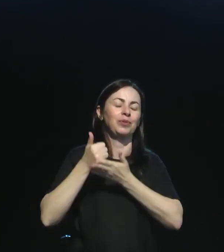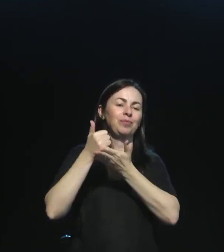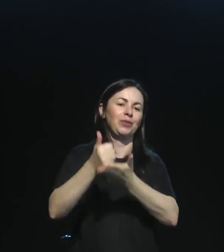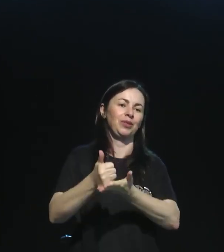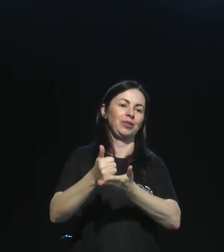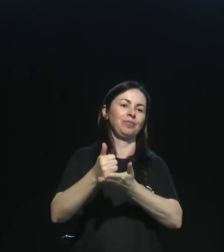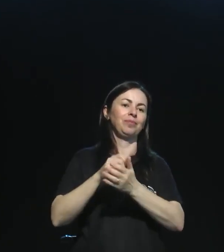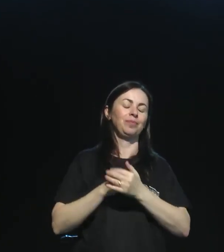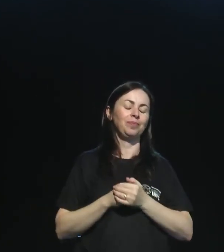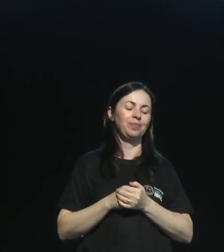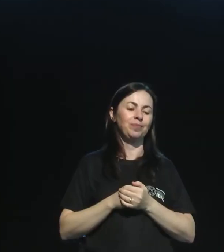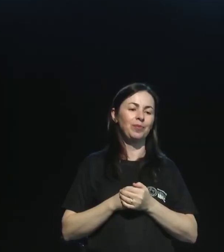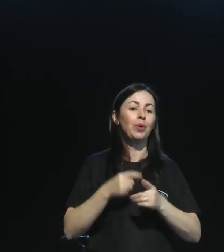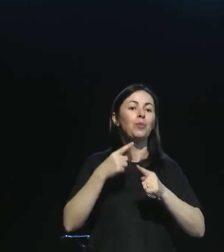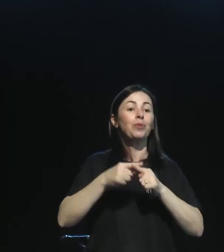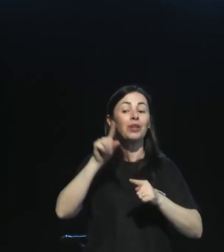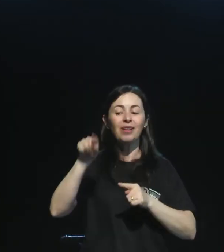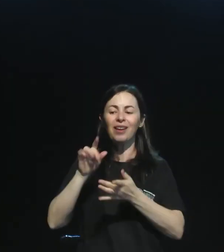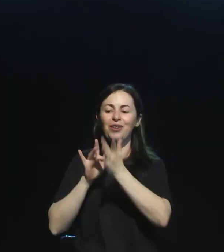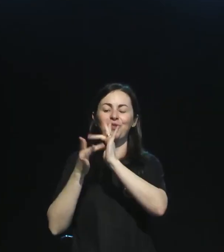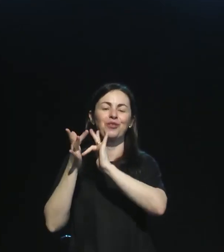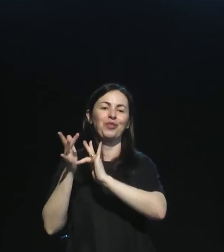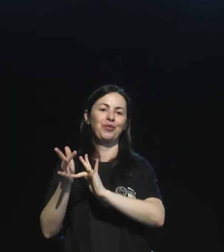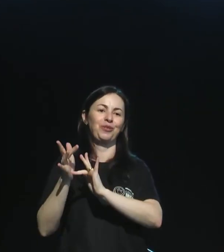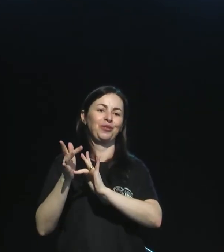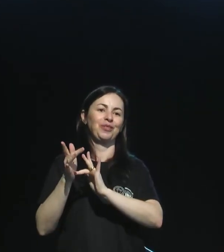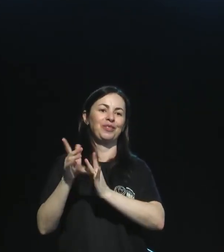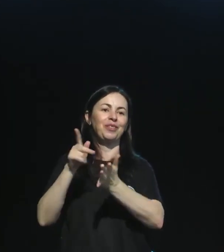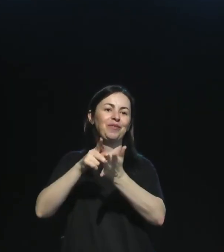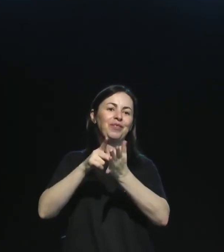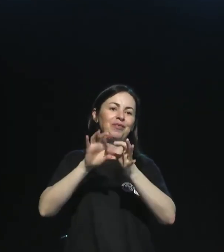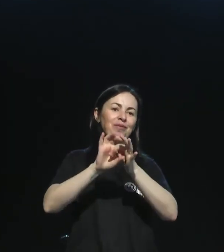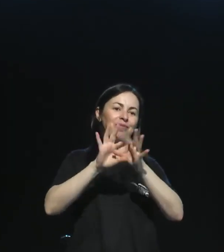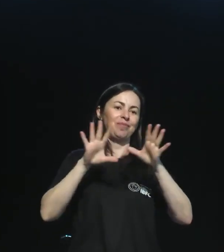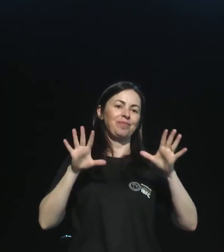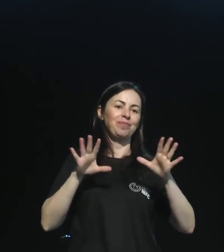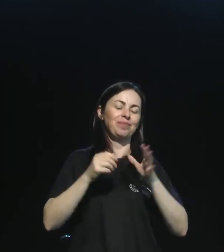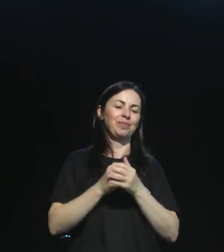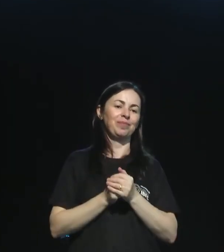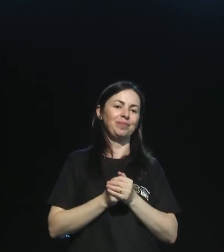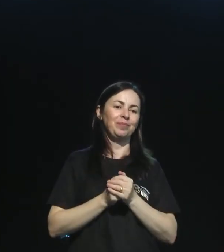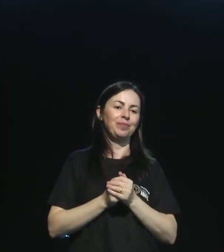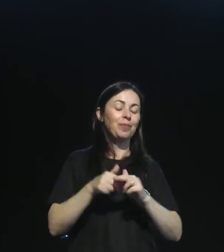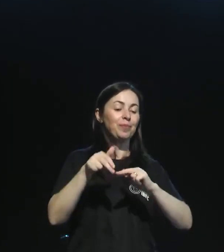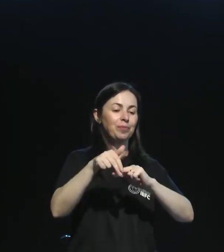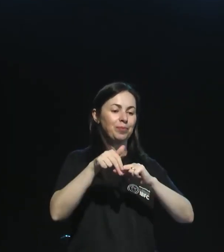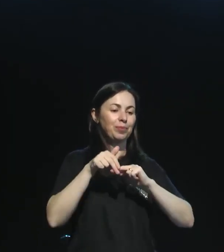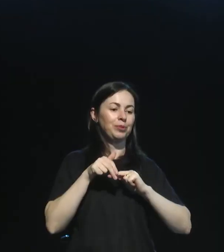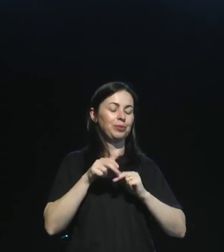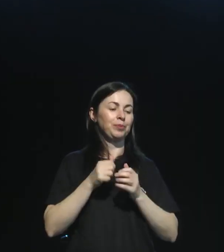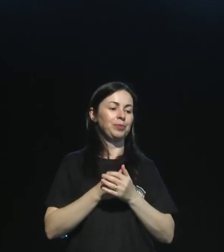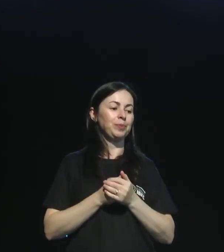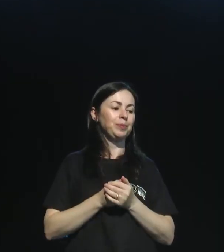Jesus é uma verdade que liberta. Por isso,